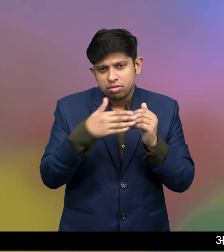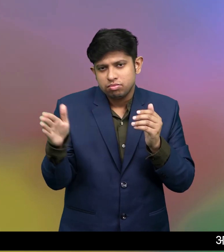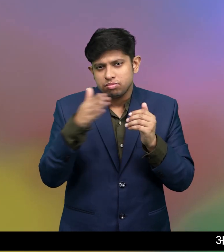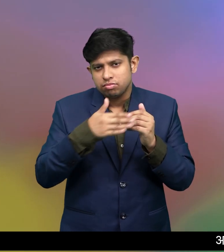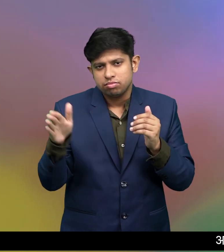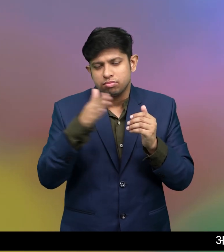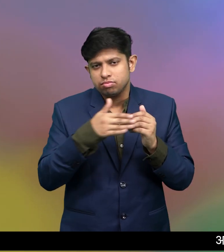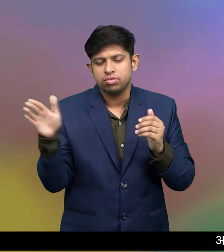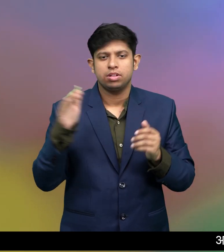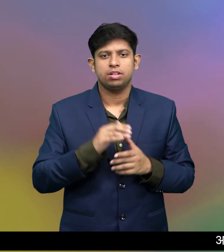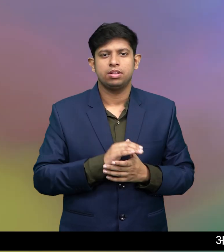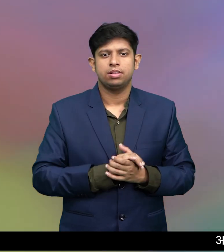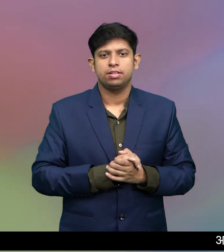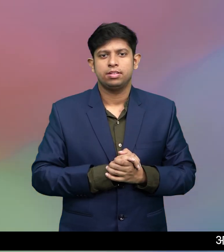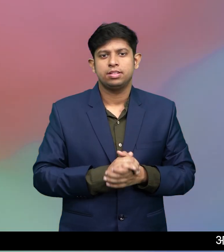At असीम infinity, अंतरावर,